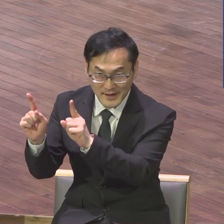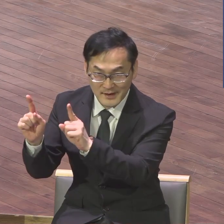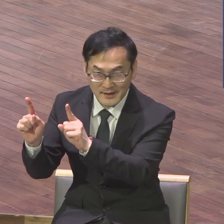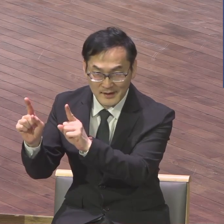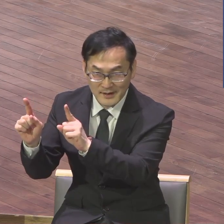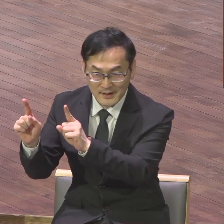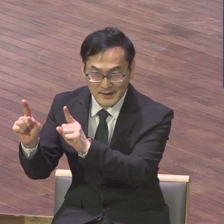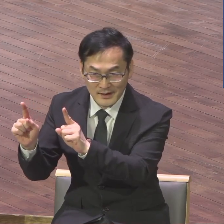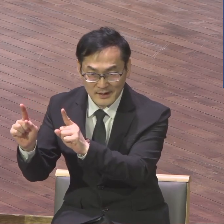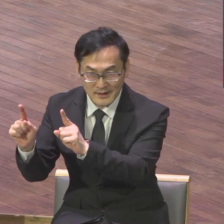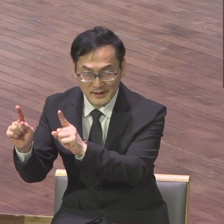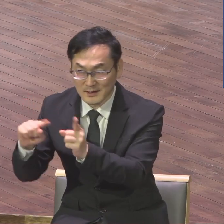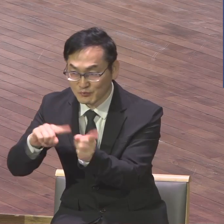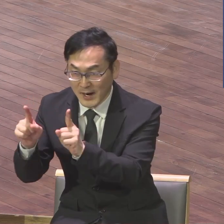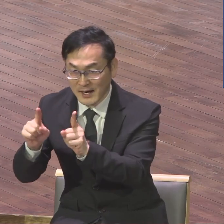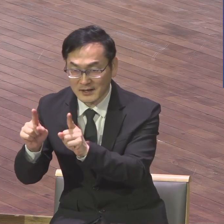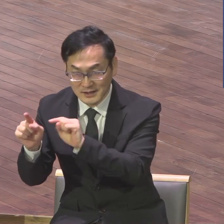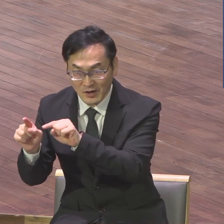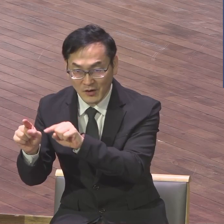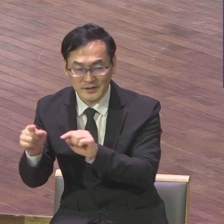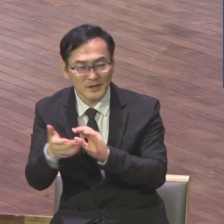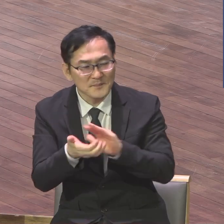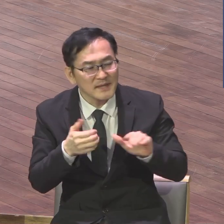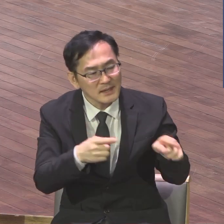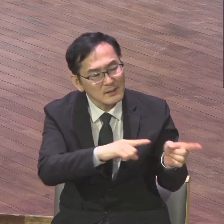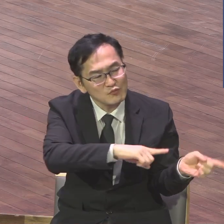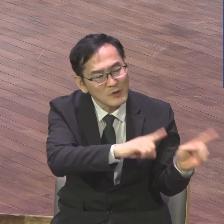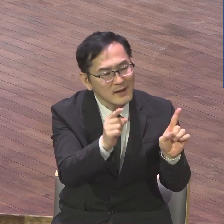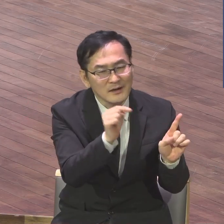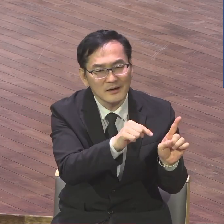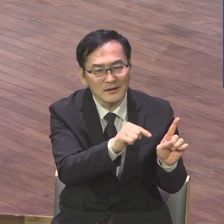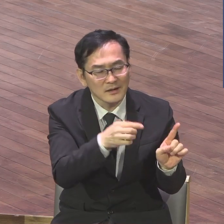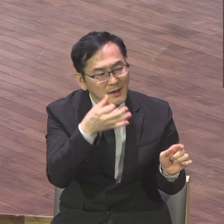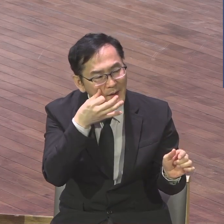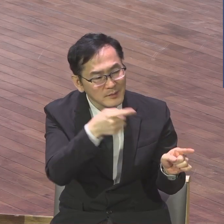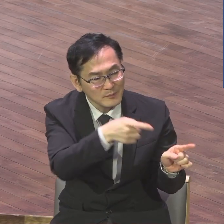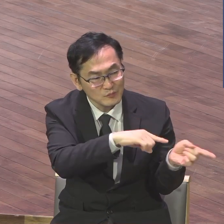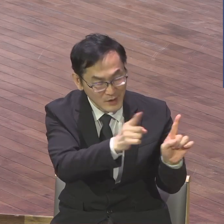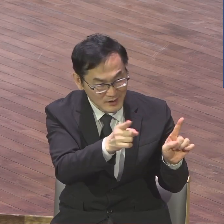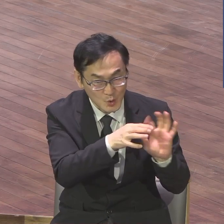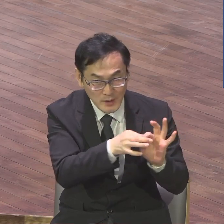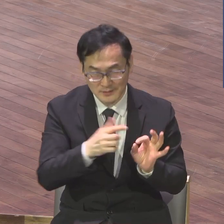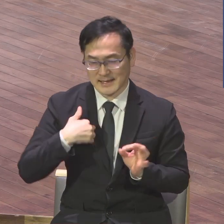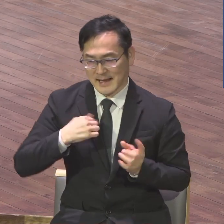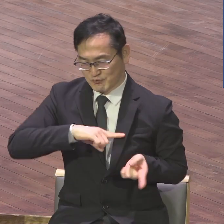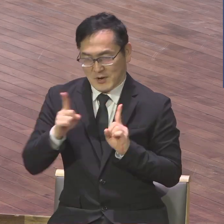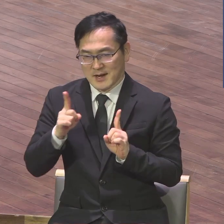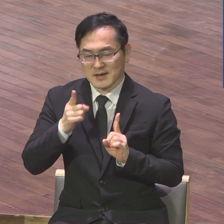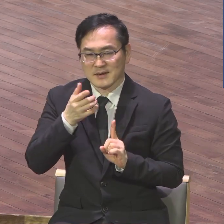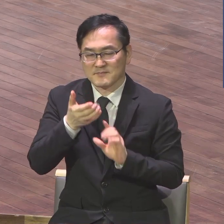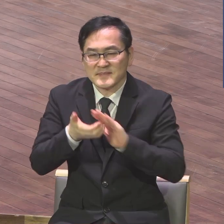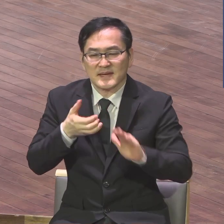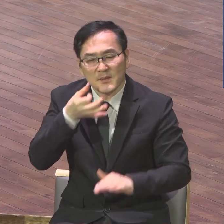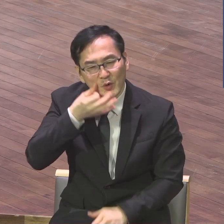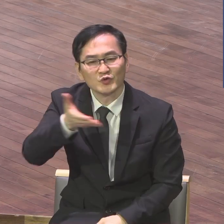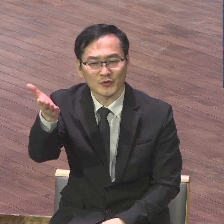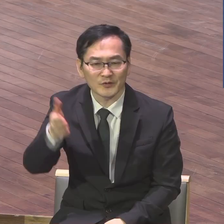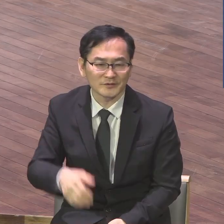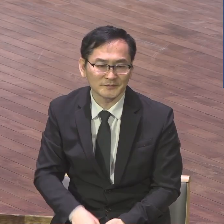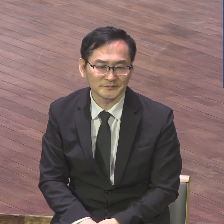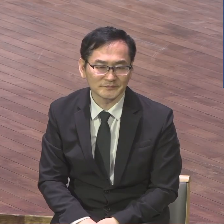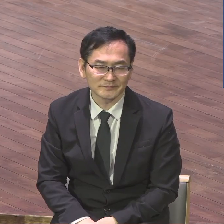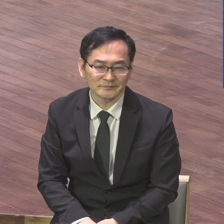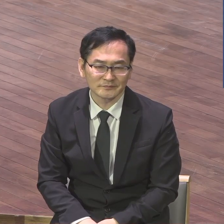부활을 예표하는 사건입니다. 우리 신앙생활은요, 부활의 주님을 믿는